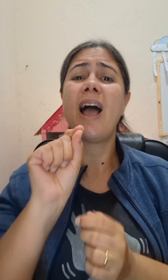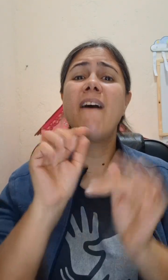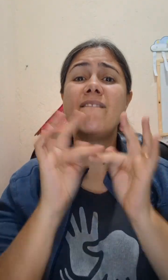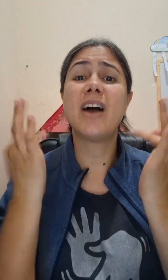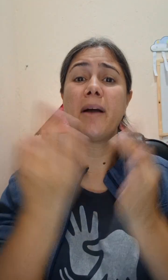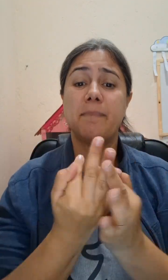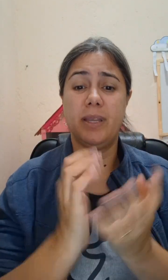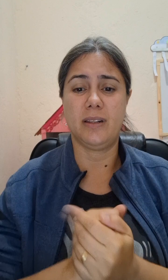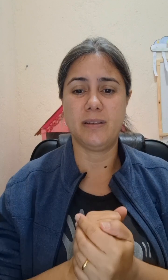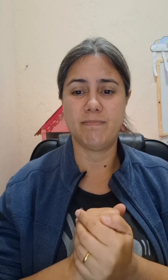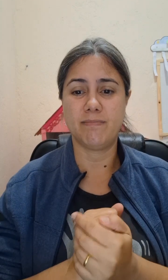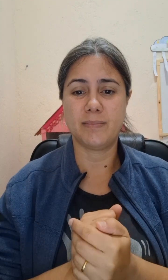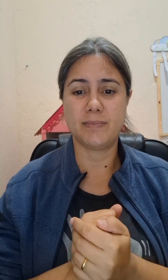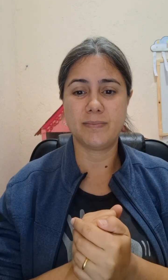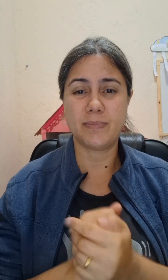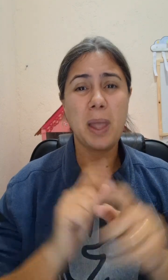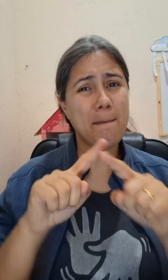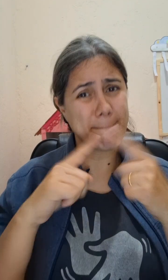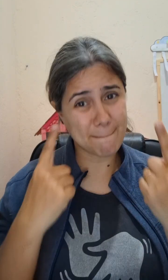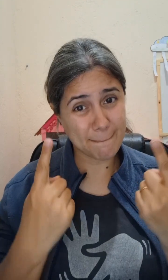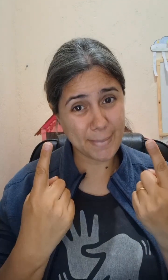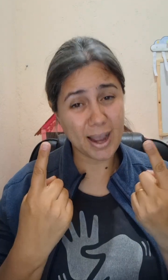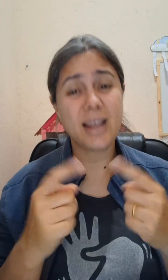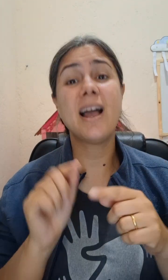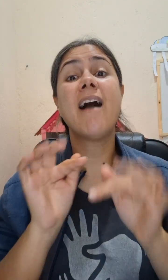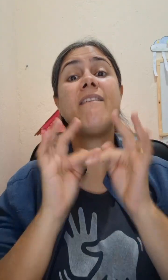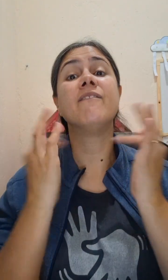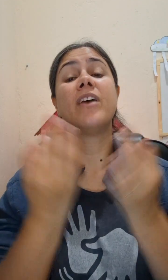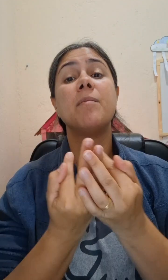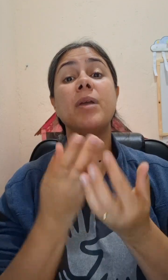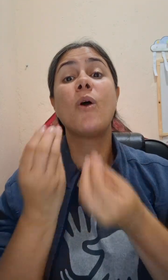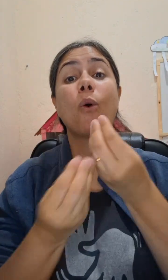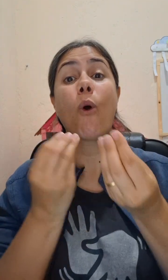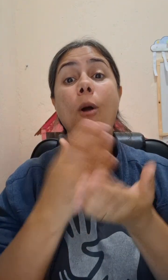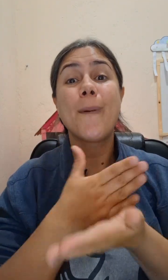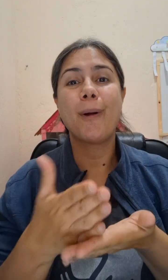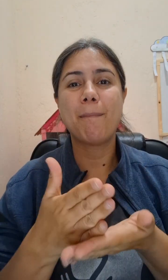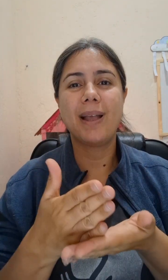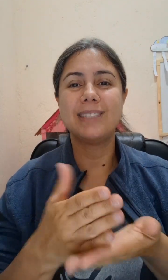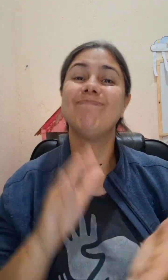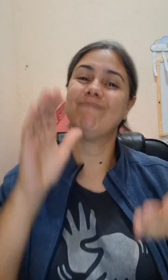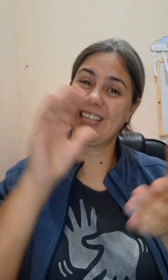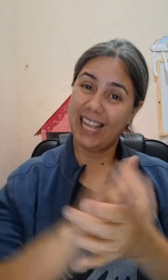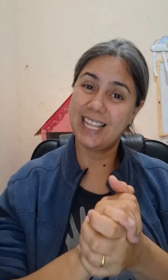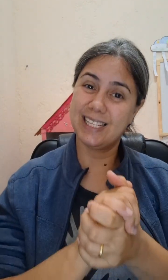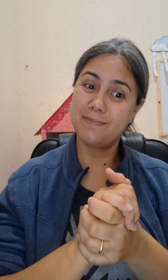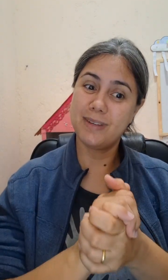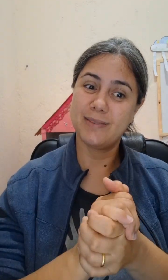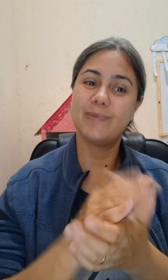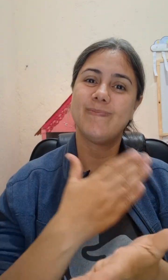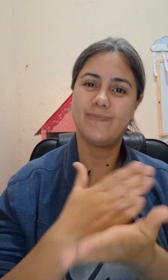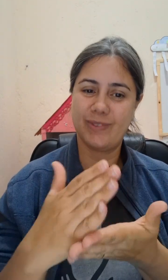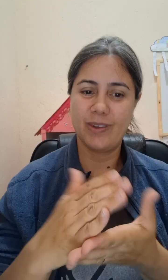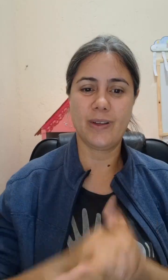Começa com casamento. Mas os casamentos precisam ser pelos princípios bíblicos, de acordo com os princípios